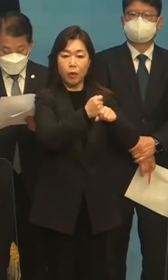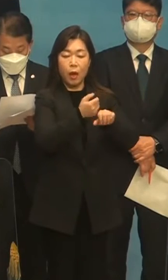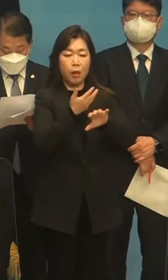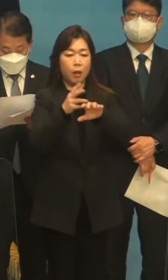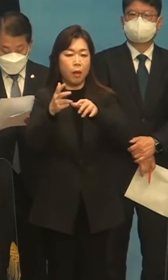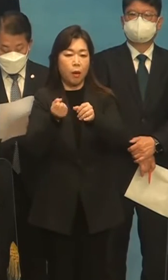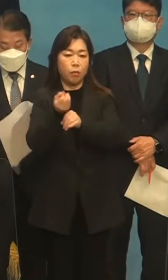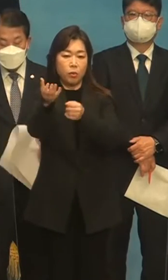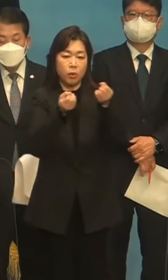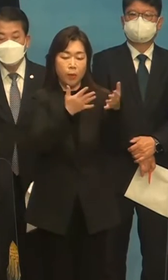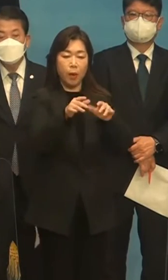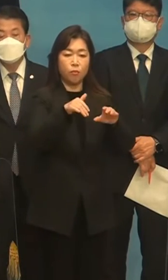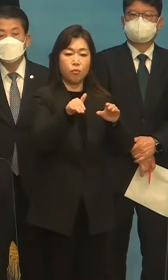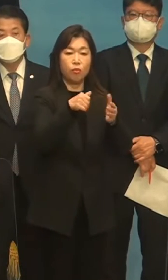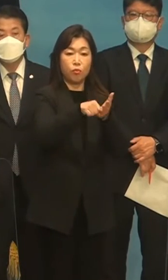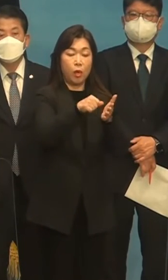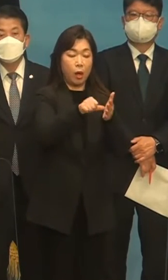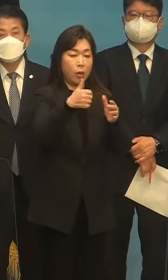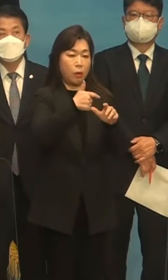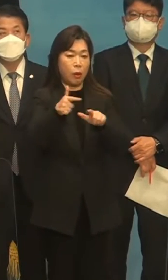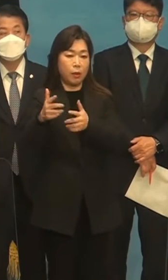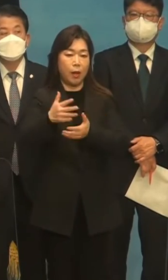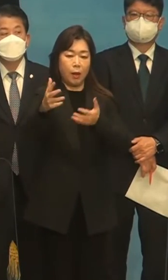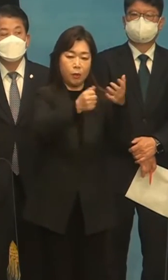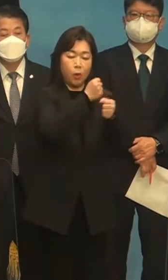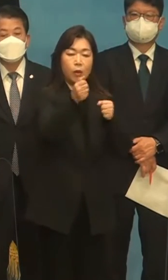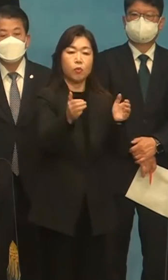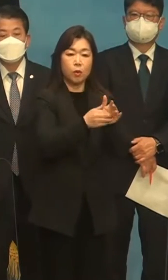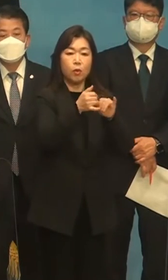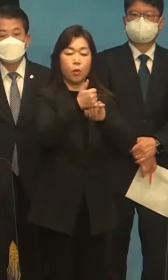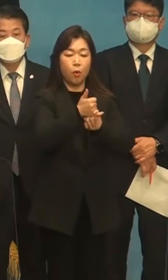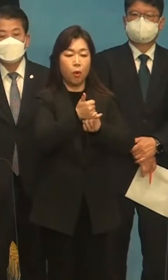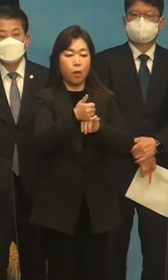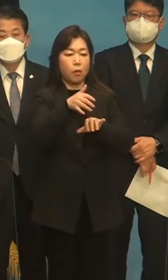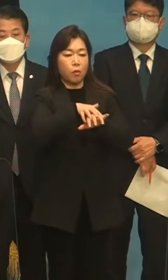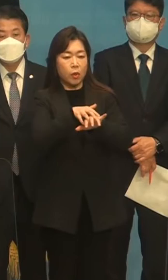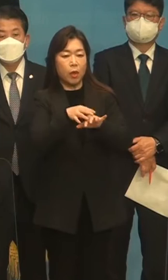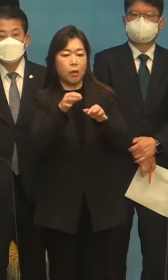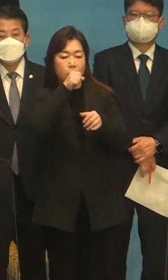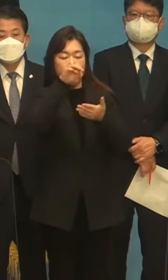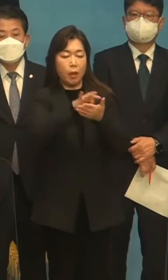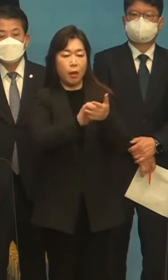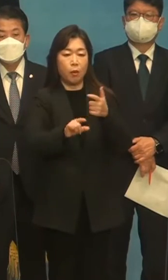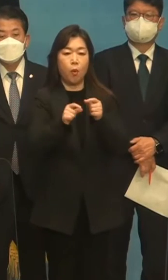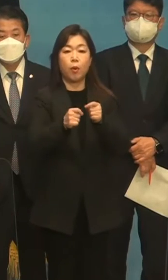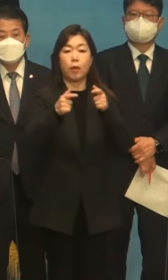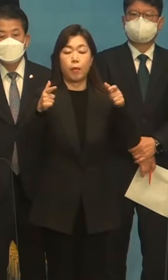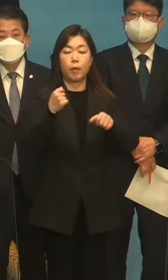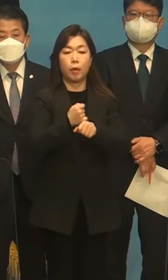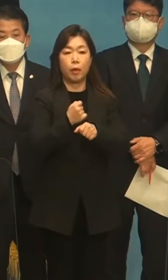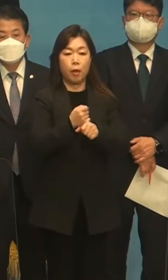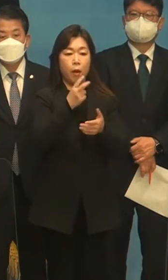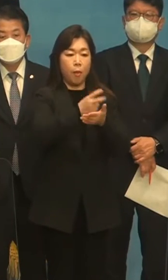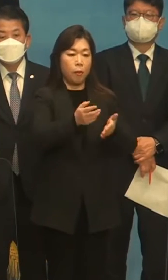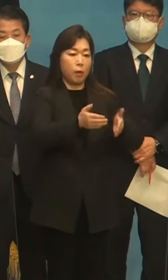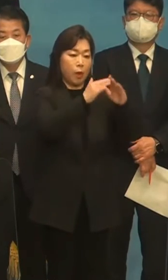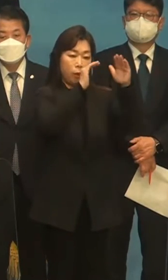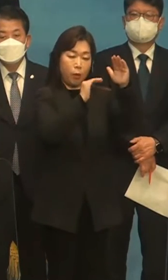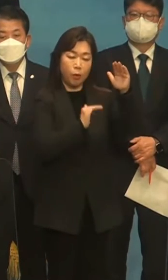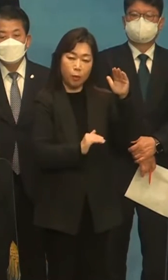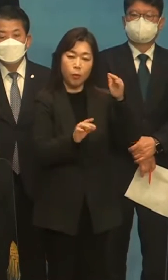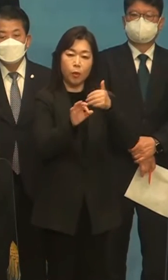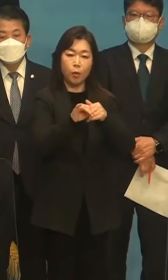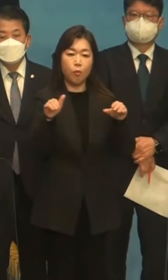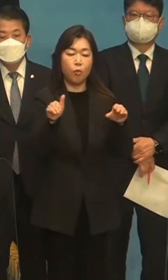반출된 우리 문화재가 하루속히 환수될 수 있도록 조직과 예산을 대폭 확대해 나갈 것이다. 입법 사안으로